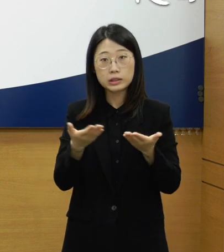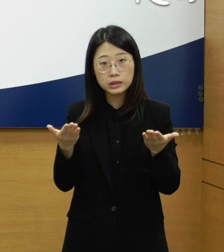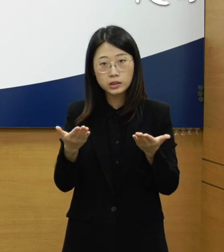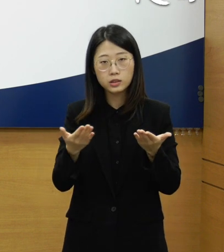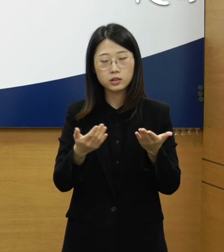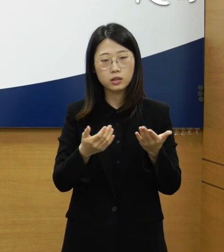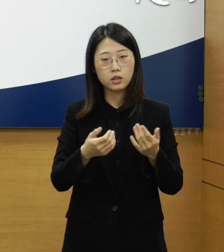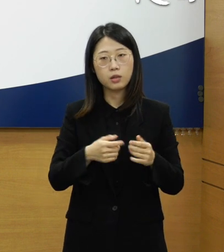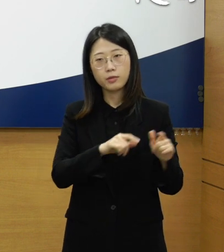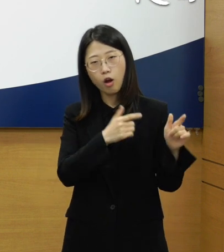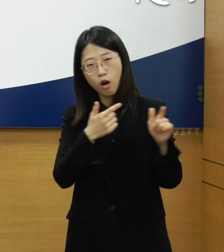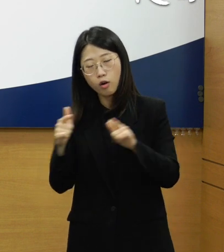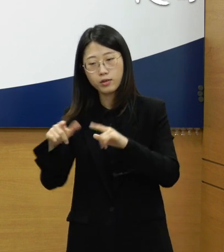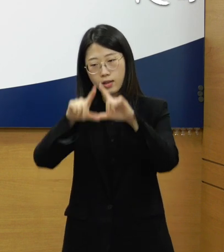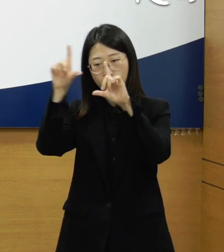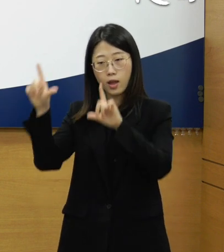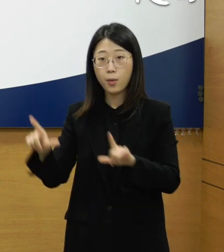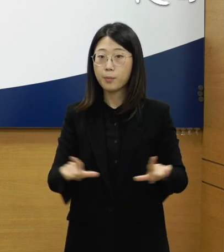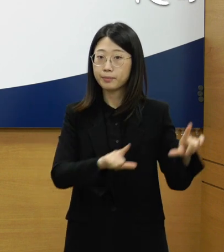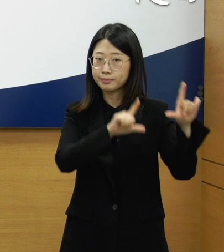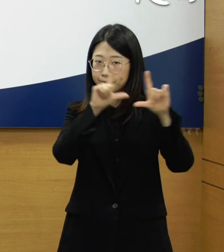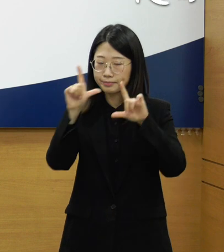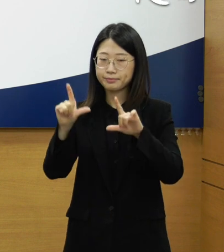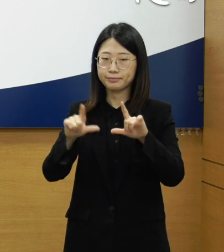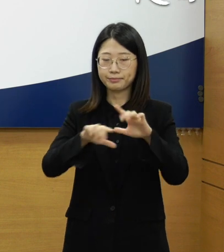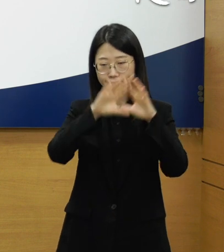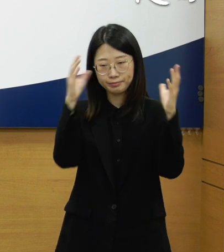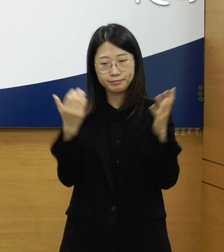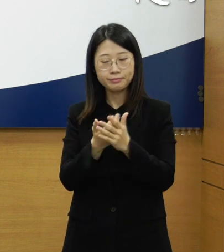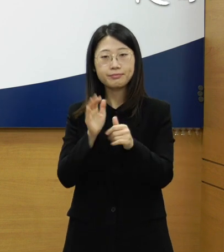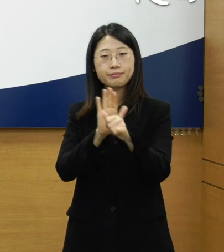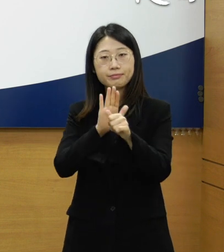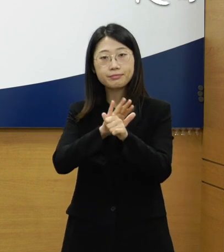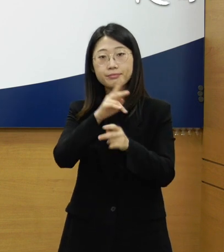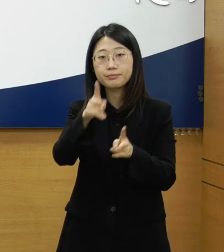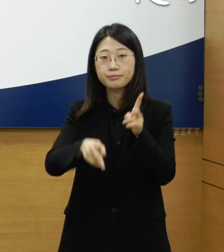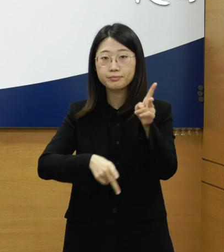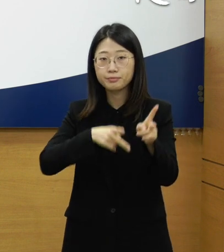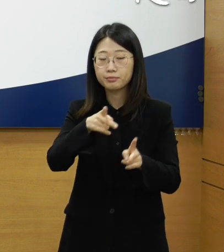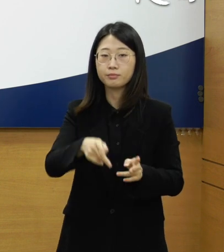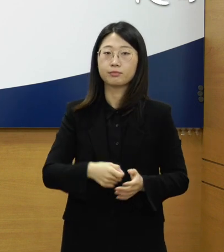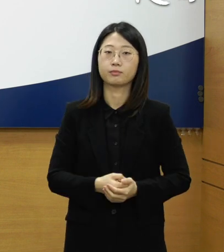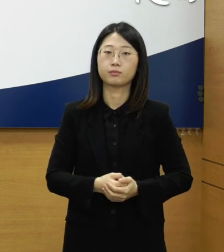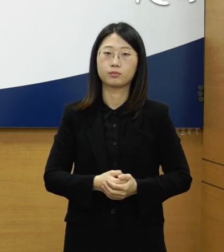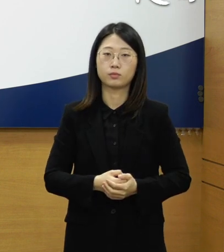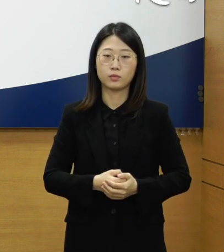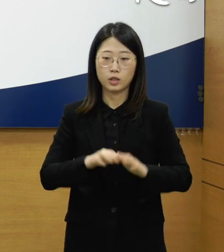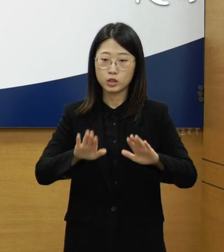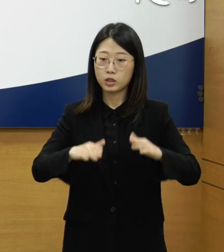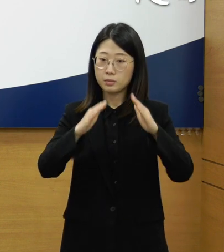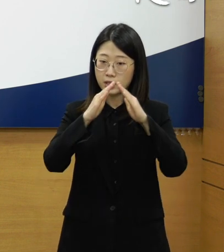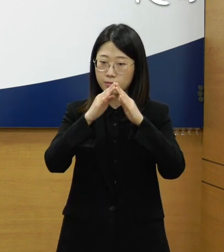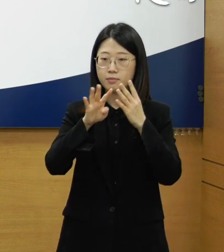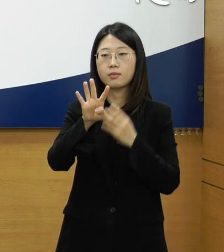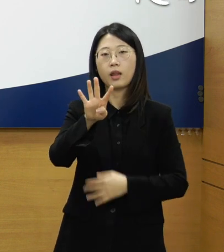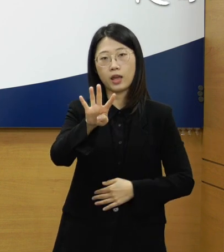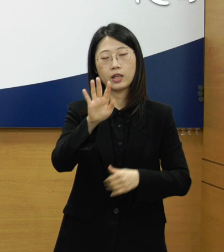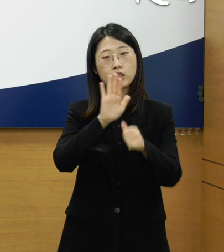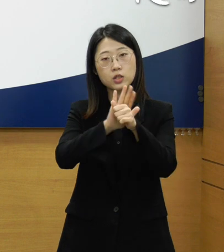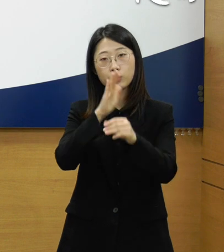등 생활 전반을 지원하는 사업으로 현재 주택 4채를 지원하고